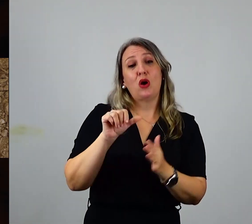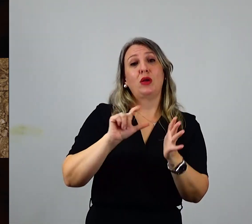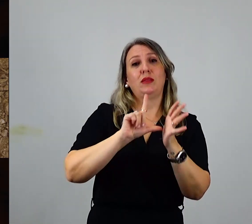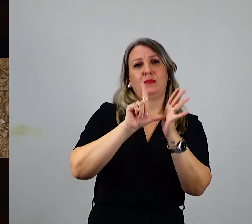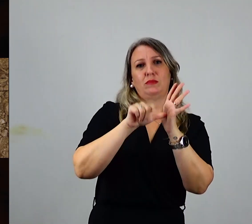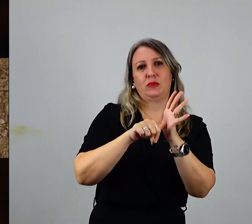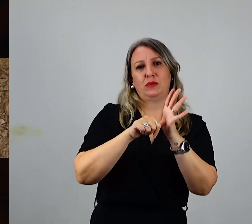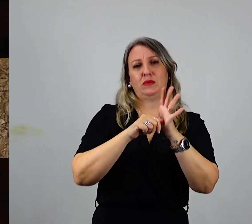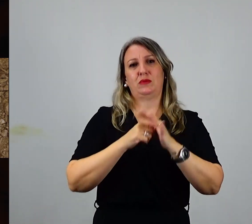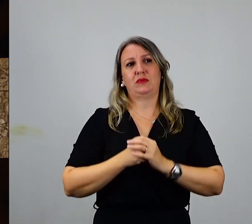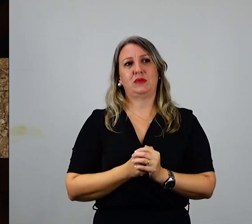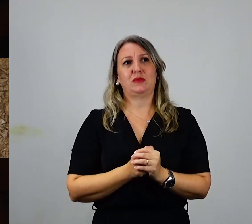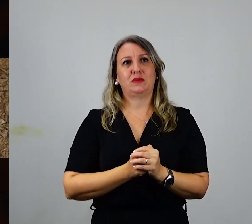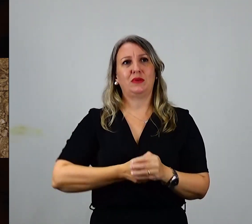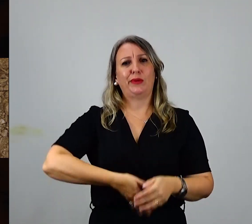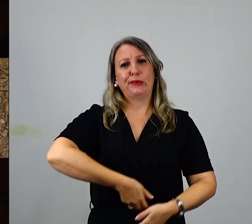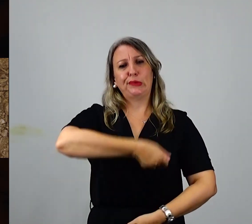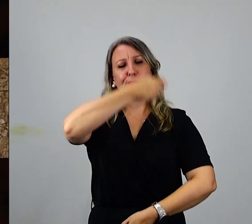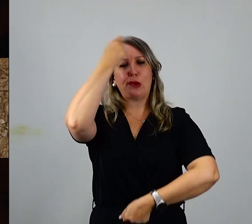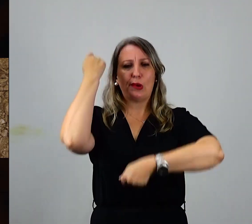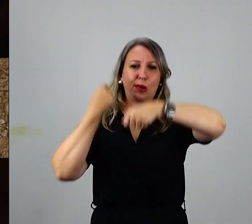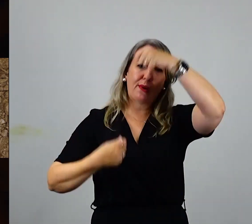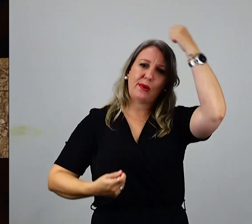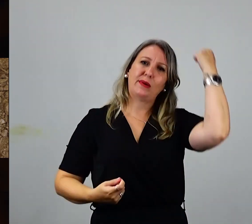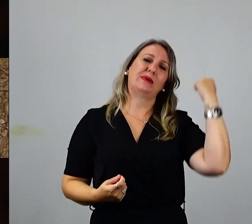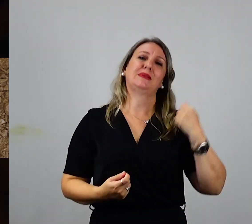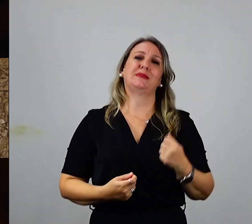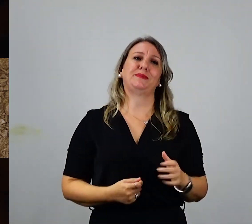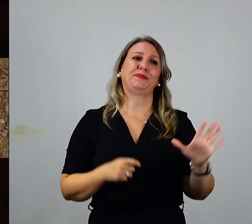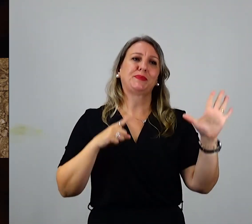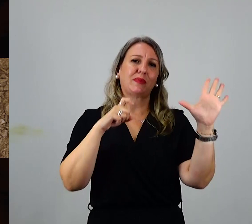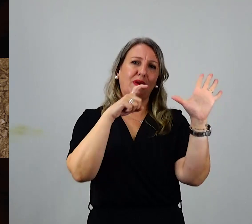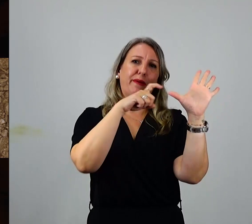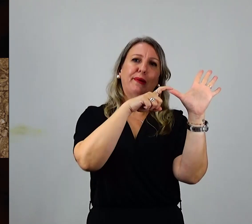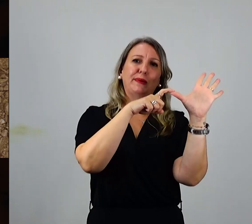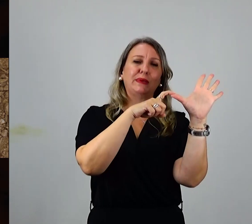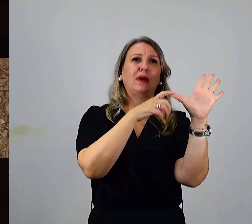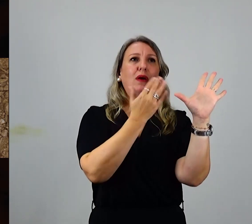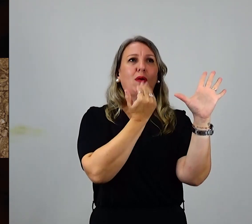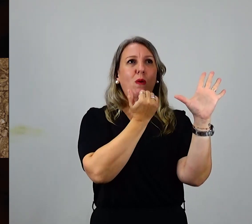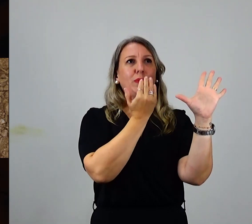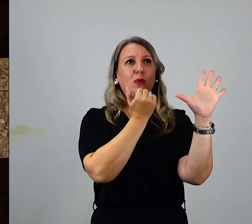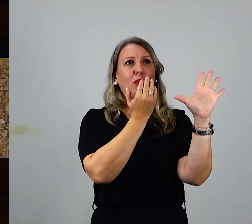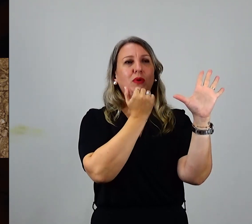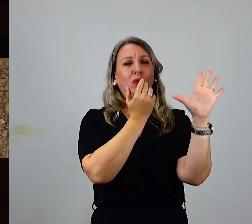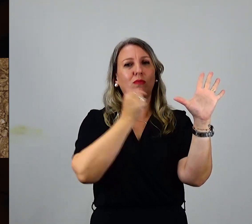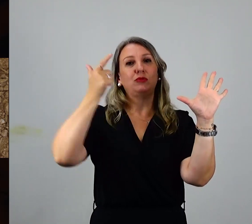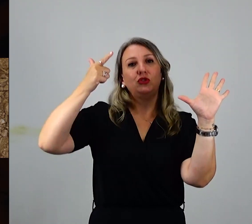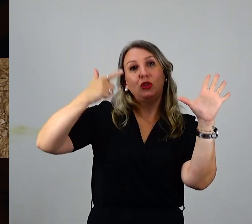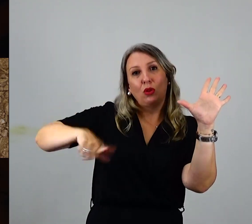Ela se livrou da pele que estava apertando ela.